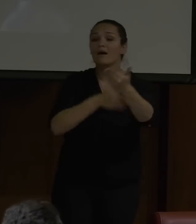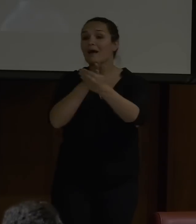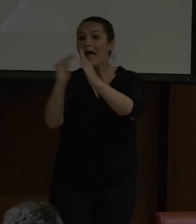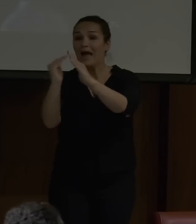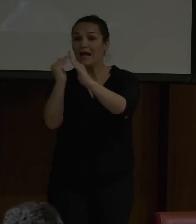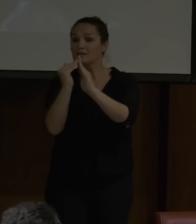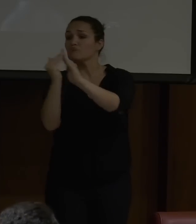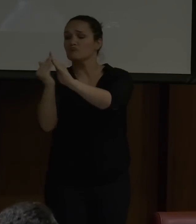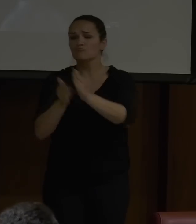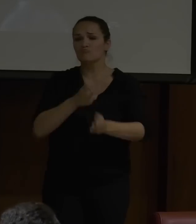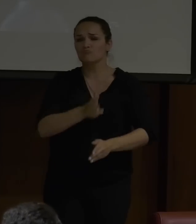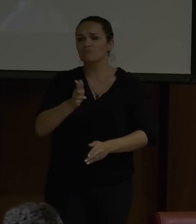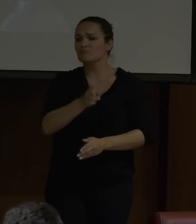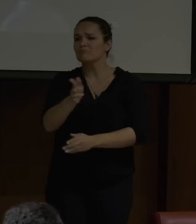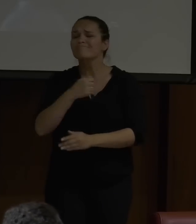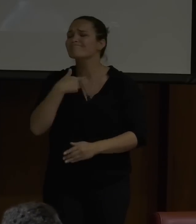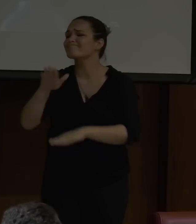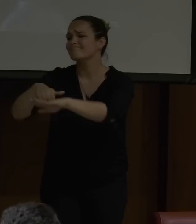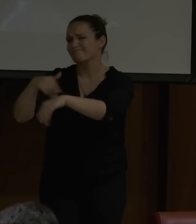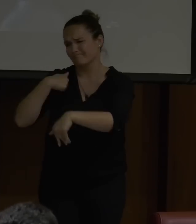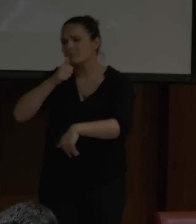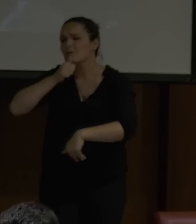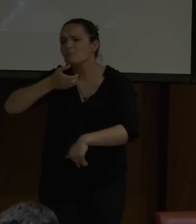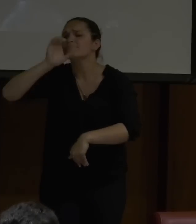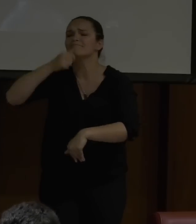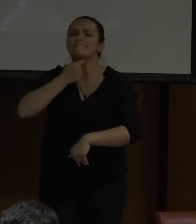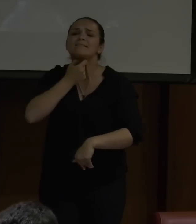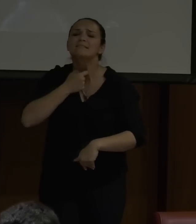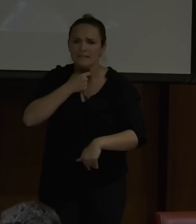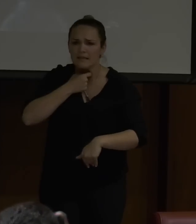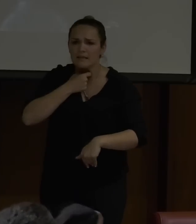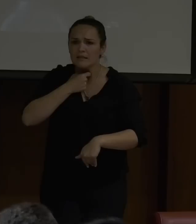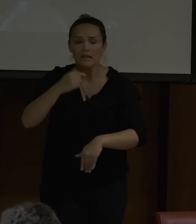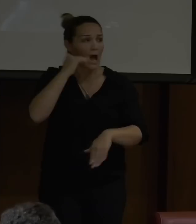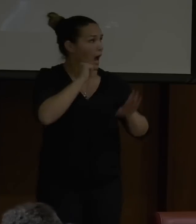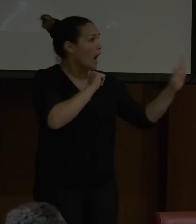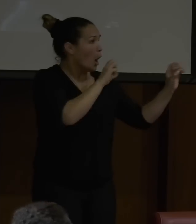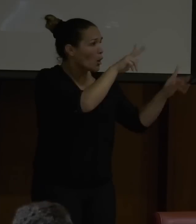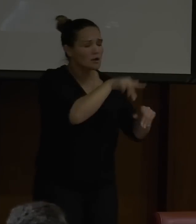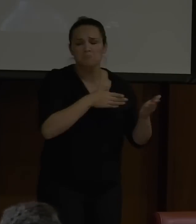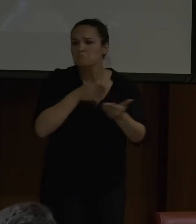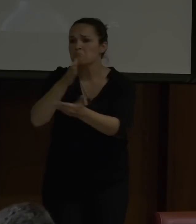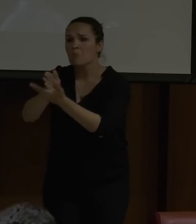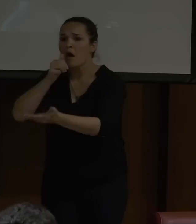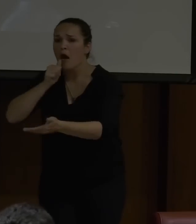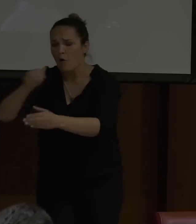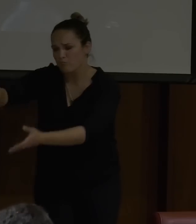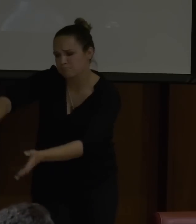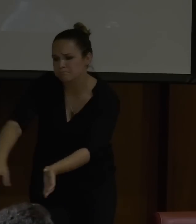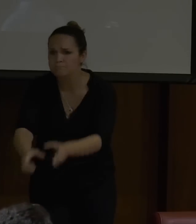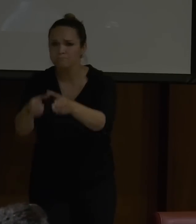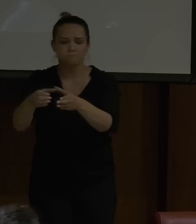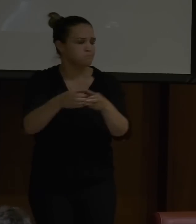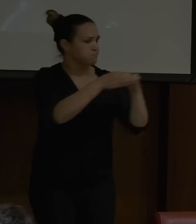vaso de agua porque tenía la garganta muy seca. La dueña de casa fue hasta el tinajero y cuando le entregó el agua, Leandro le dijo: